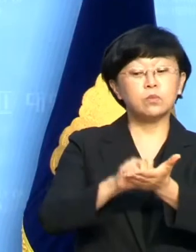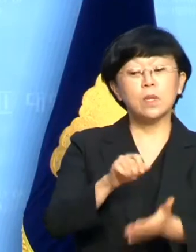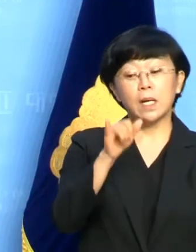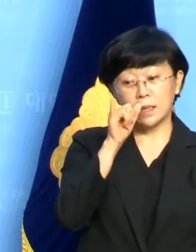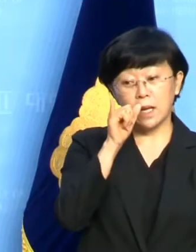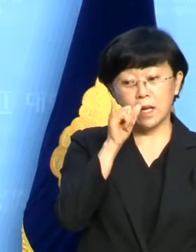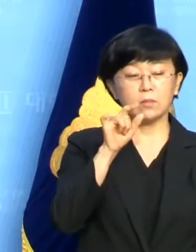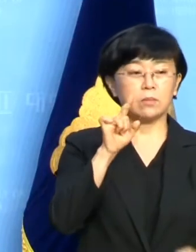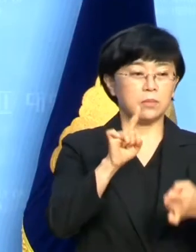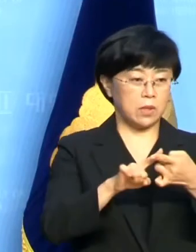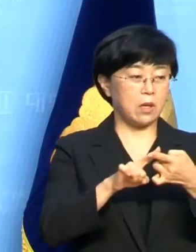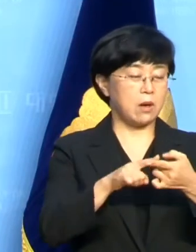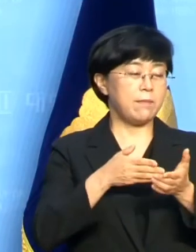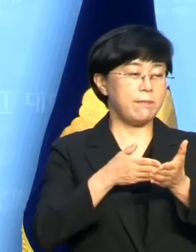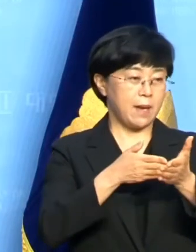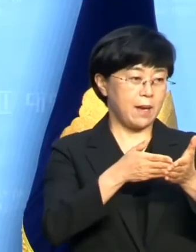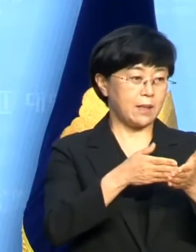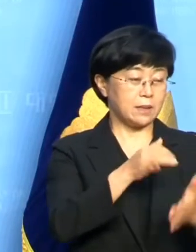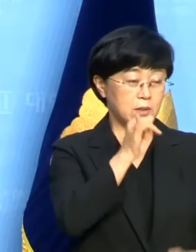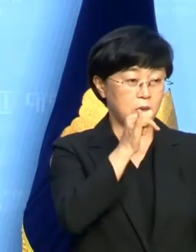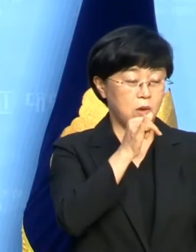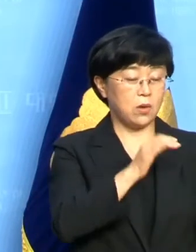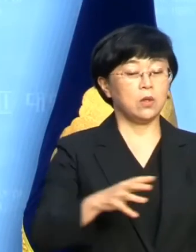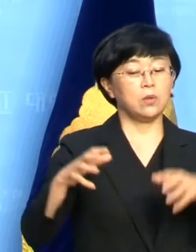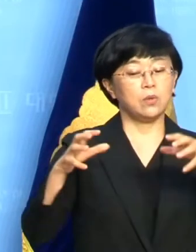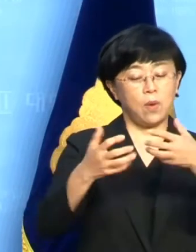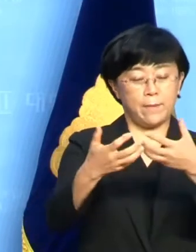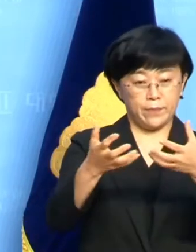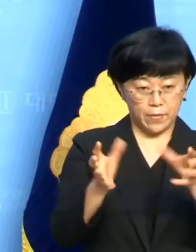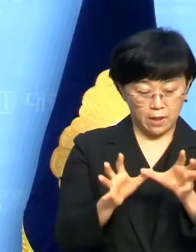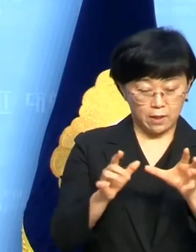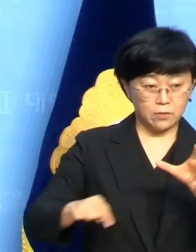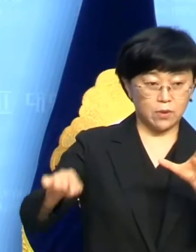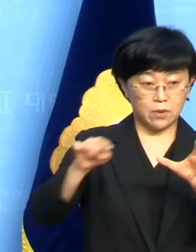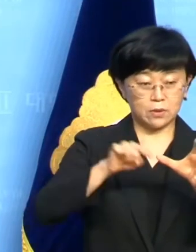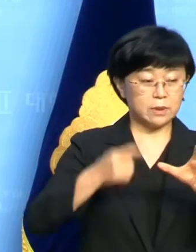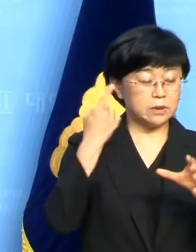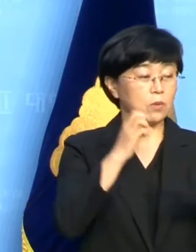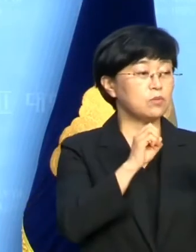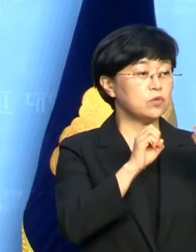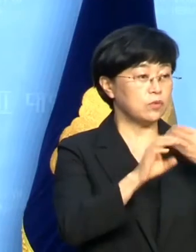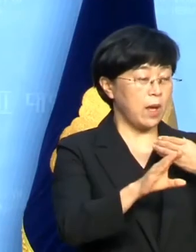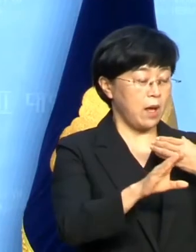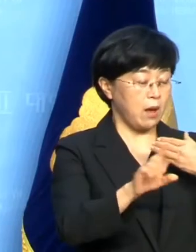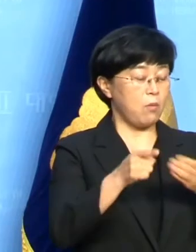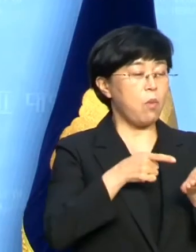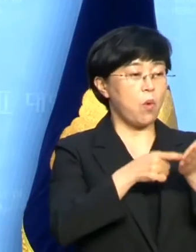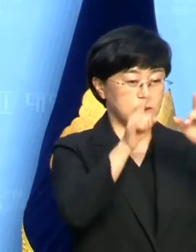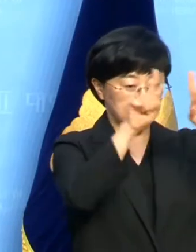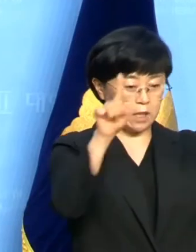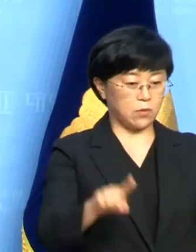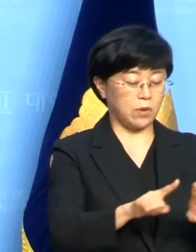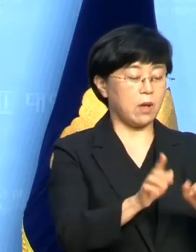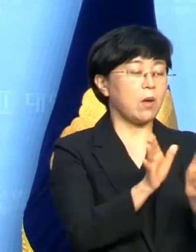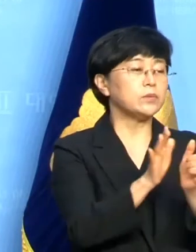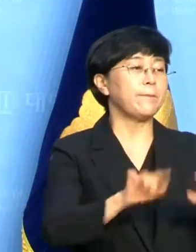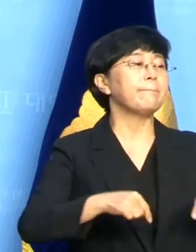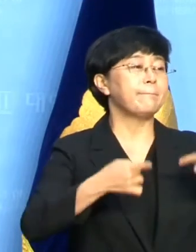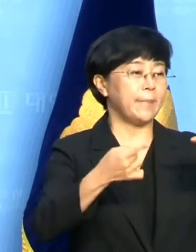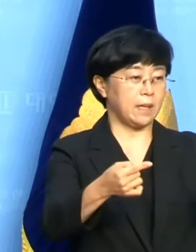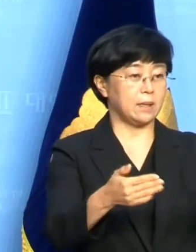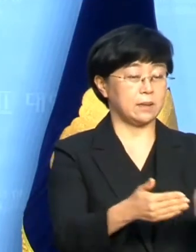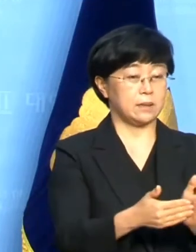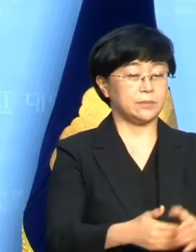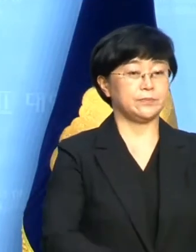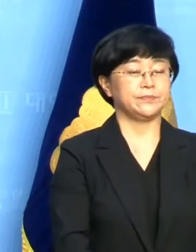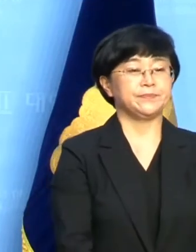있다는 그 우리의 마치 적에도 우리 통합 땅 의원들은 청문회 보거스 채택에 협조를 하였습니다